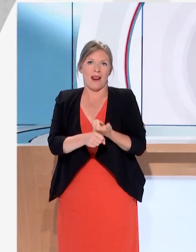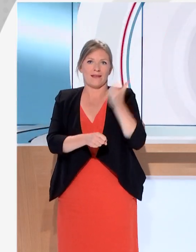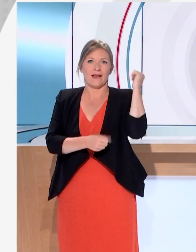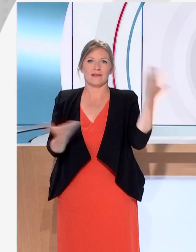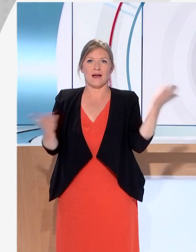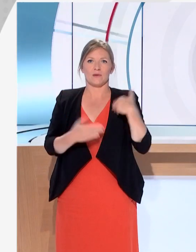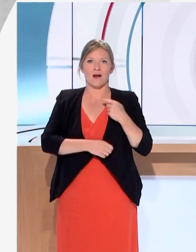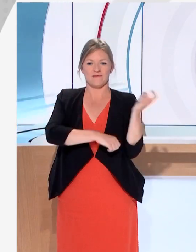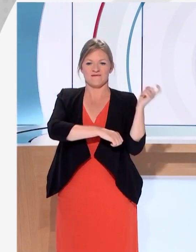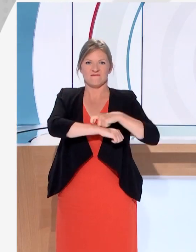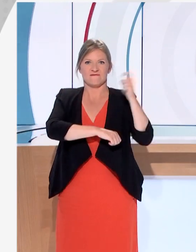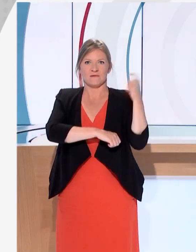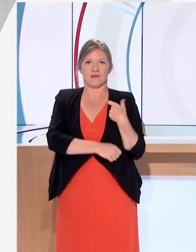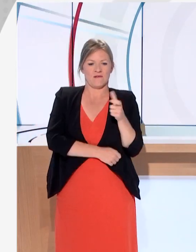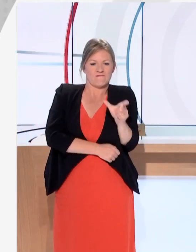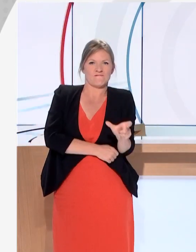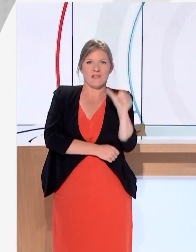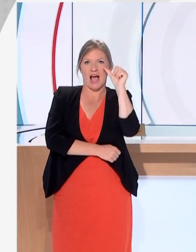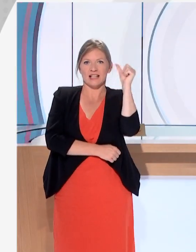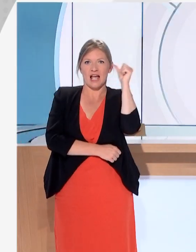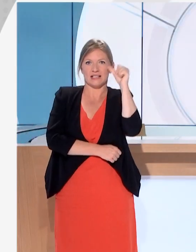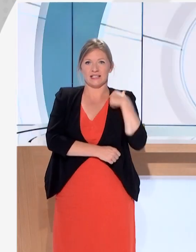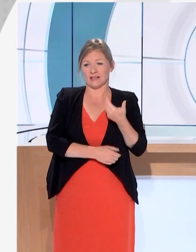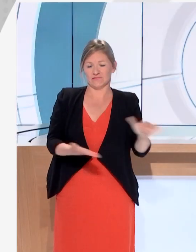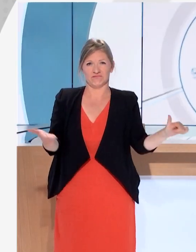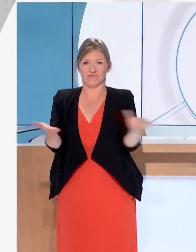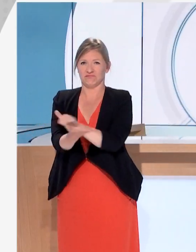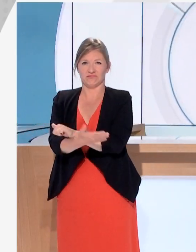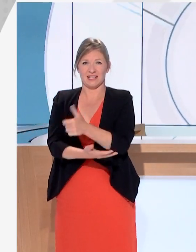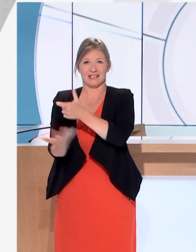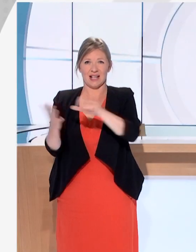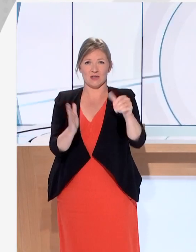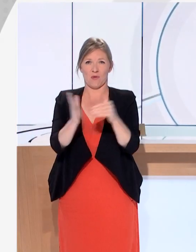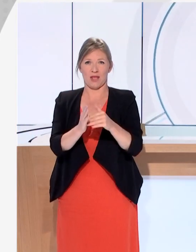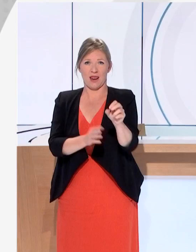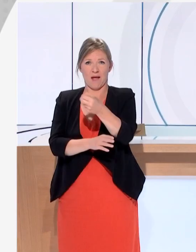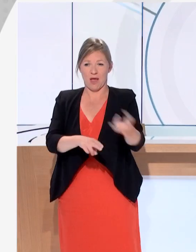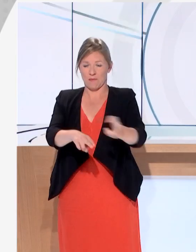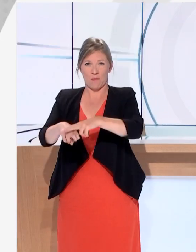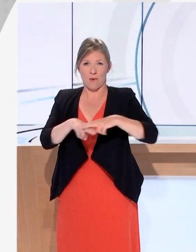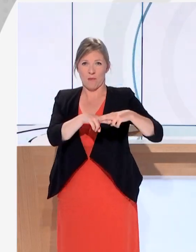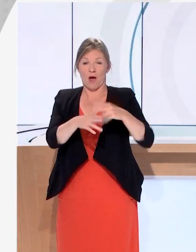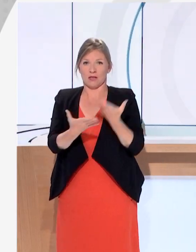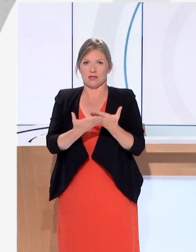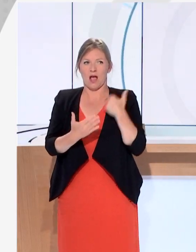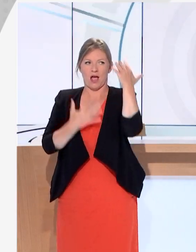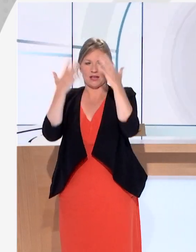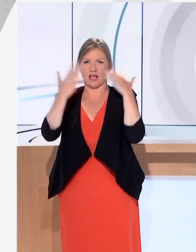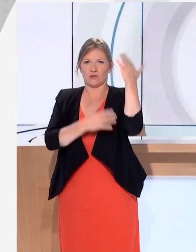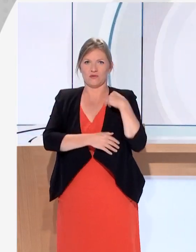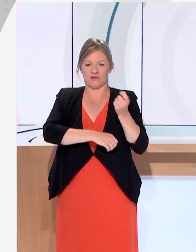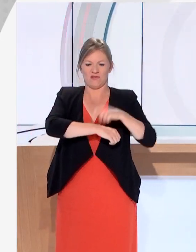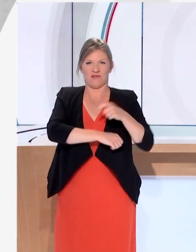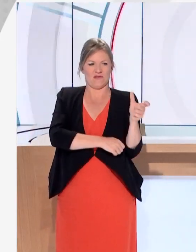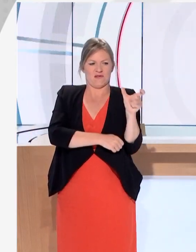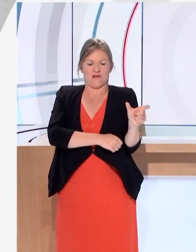sont les frelons asiatiques qui ont décimé 14 de ces 19 ruches, soit 700 000 abeilles. Les frelons, c'est l'une des inquiétudes majeures de la